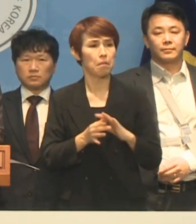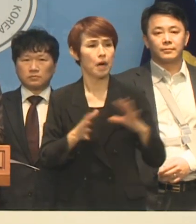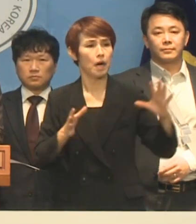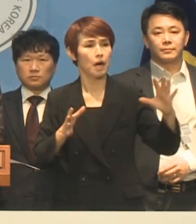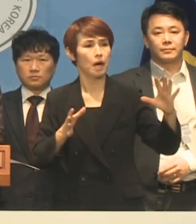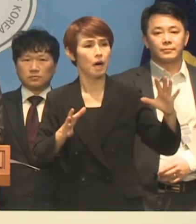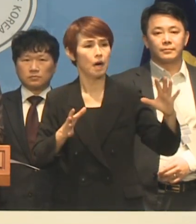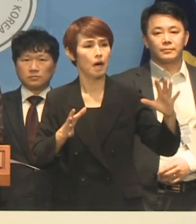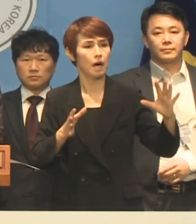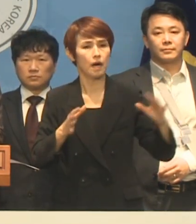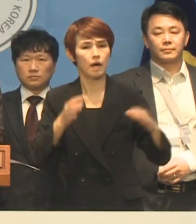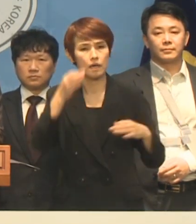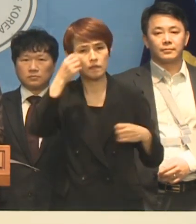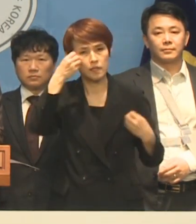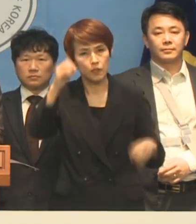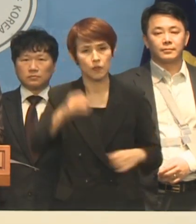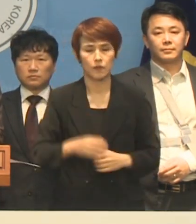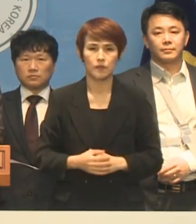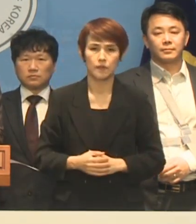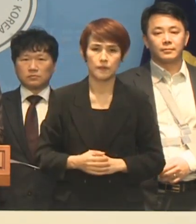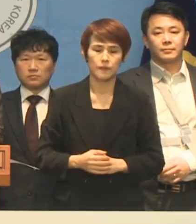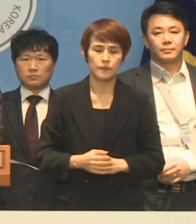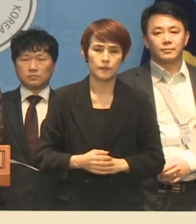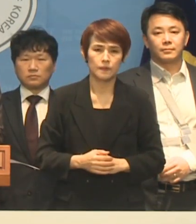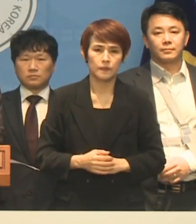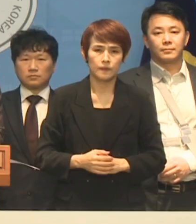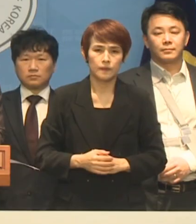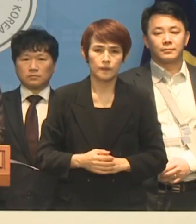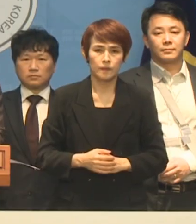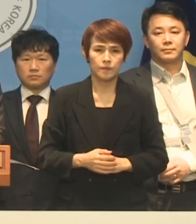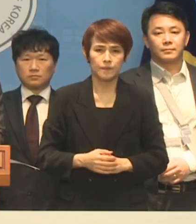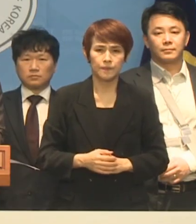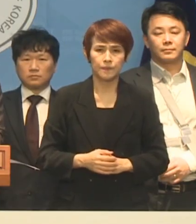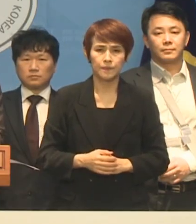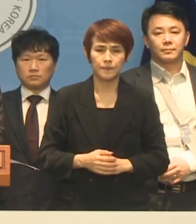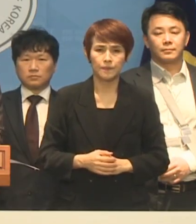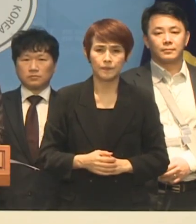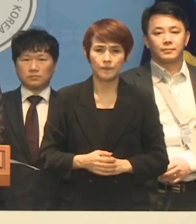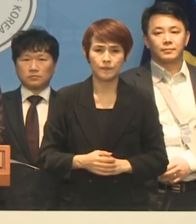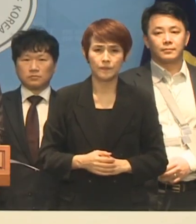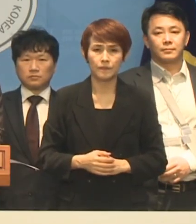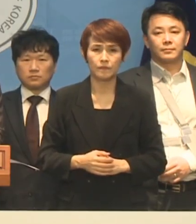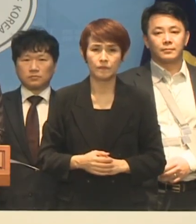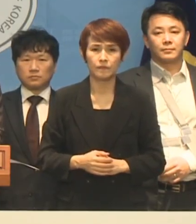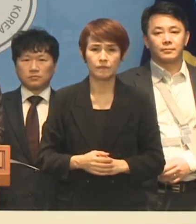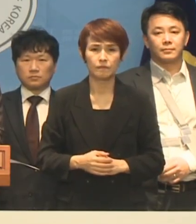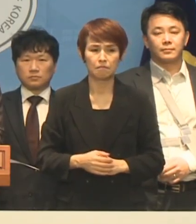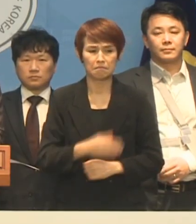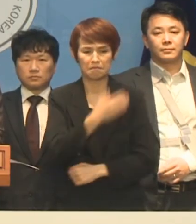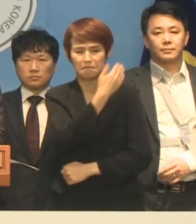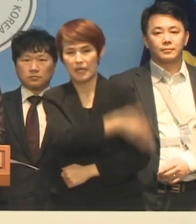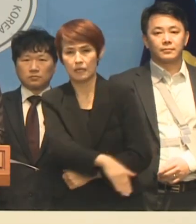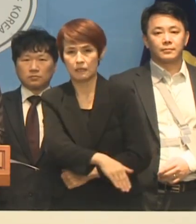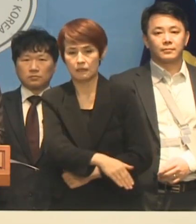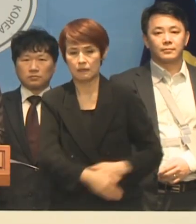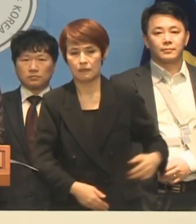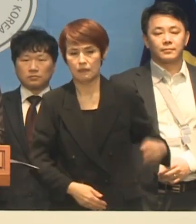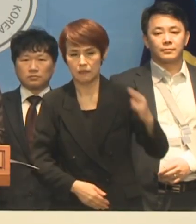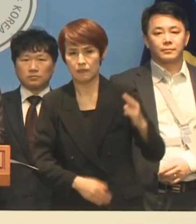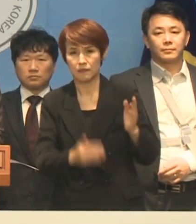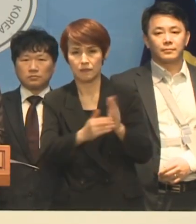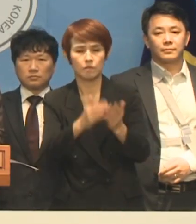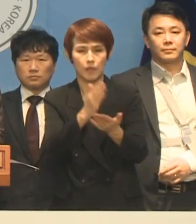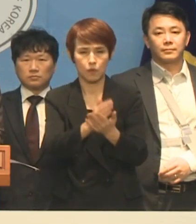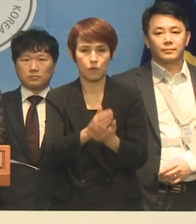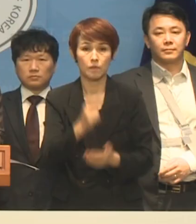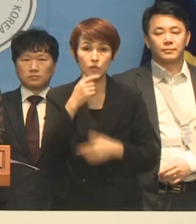없는 사람인 듯한 태도를 보이고 있습니다. 단순한 꼬리 자르기로 끝낼 것이 아니라